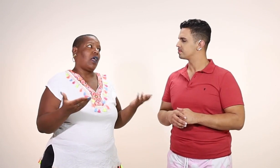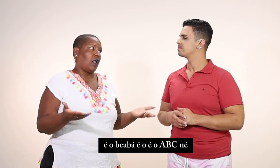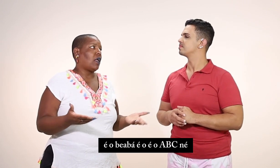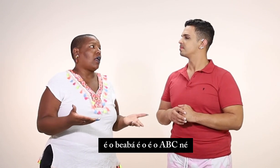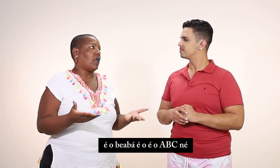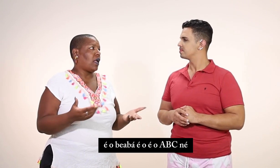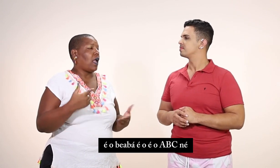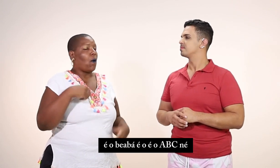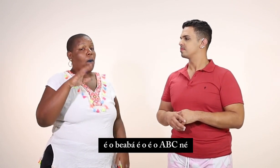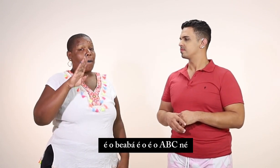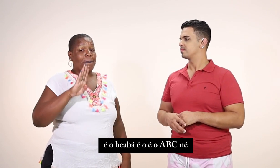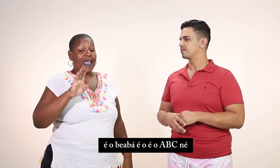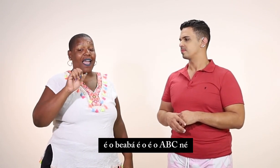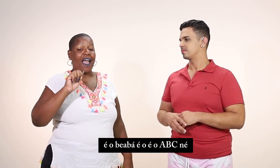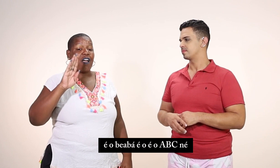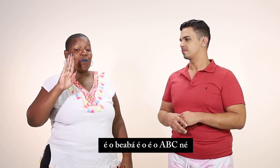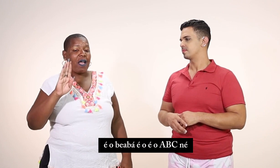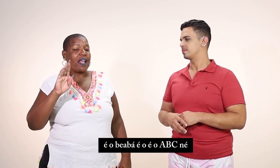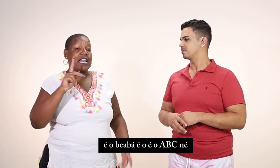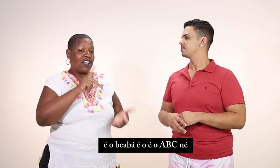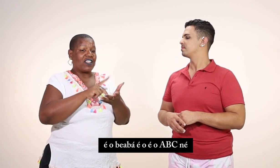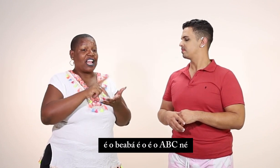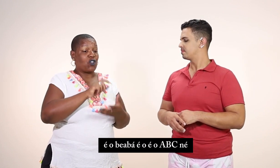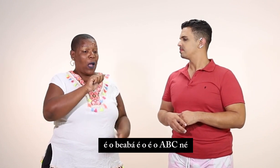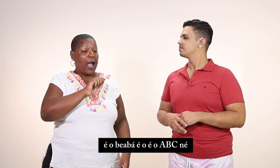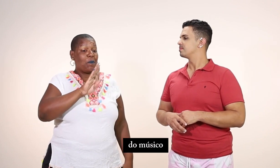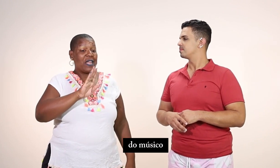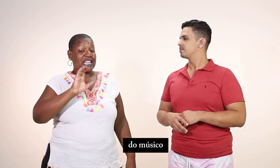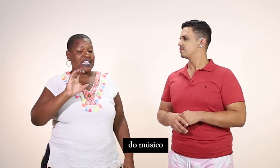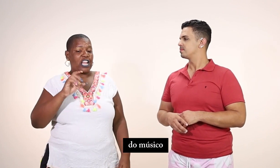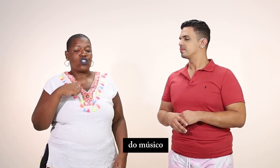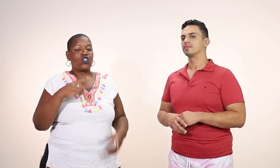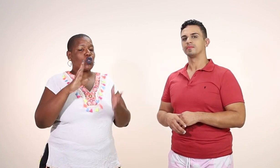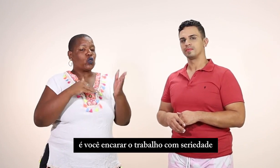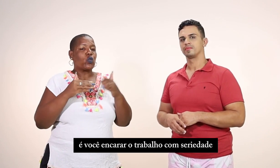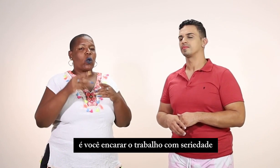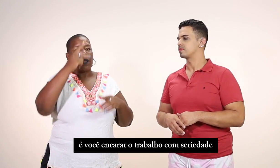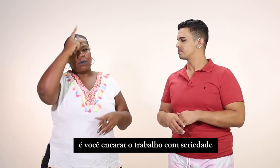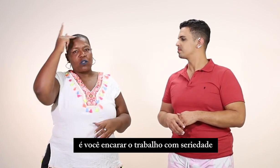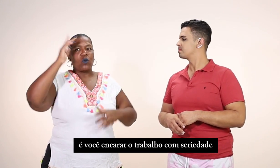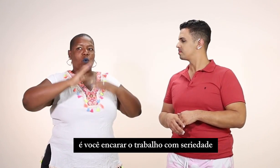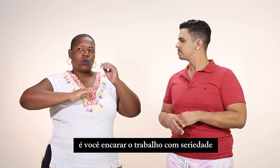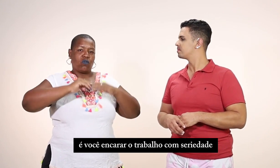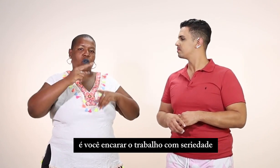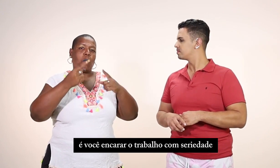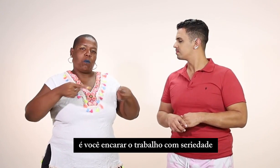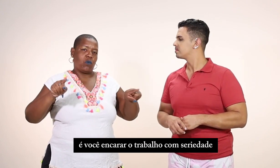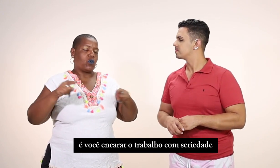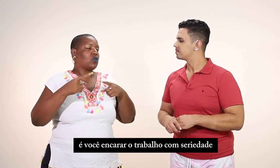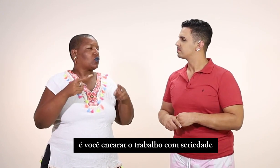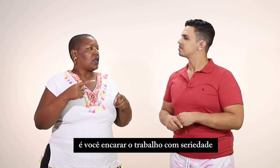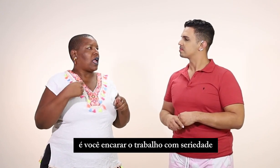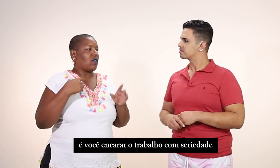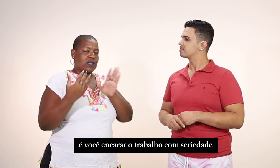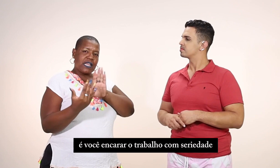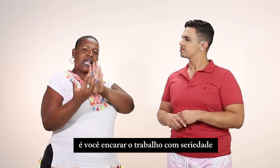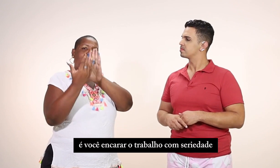é o beabá, é o ABC, né, do músico. É você encarar o trabalho com